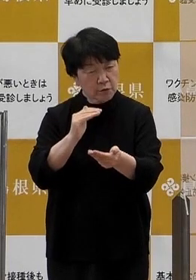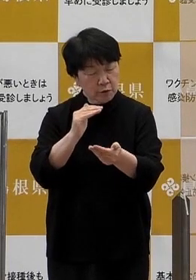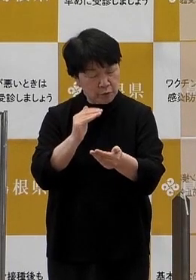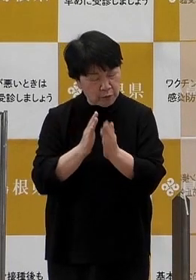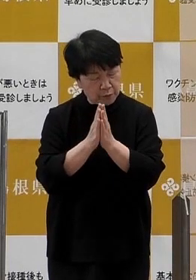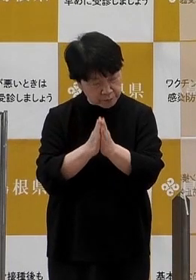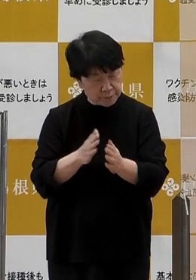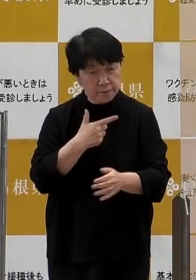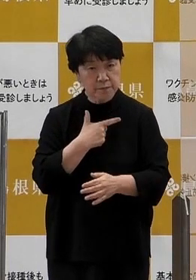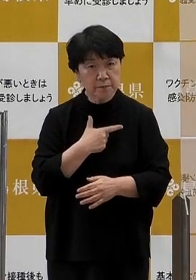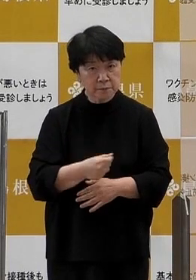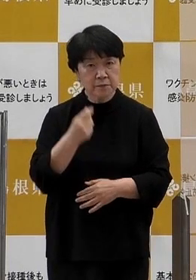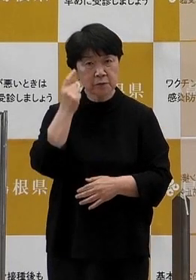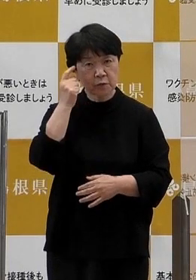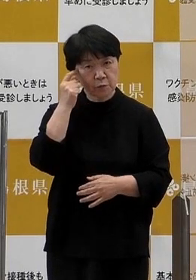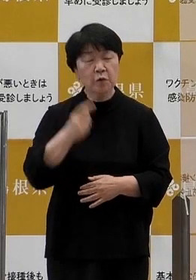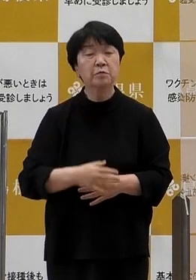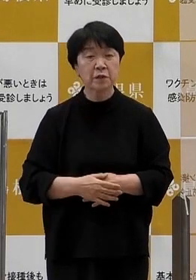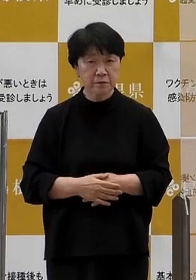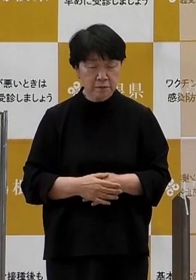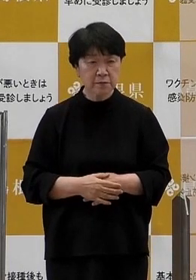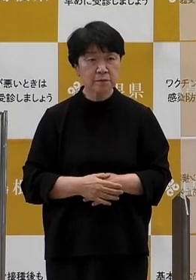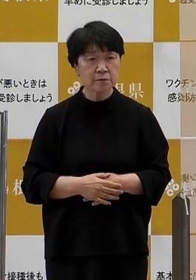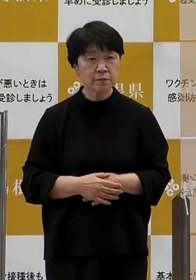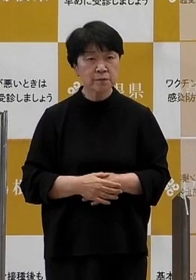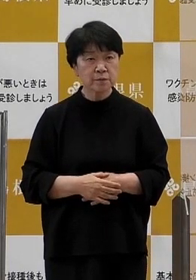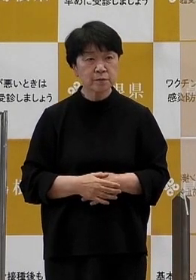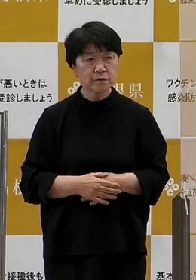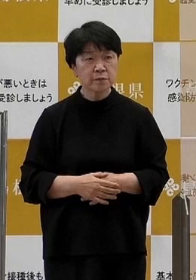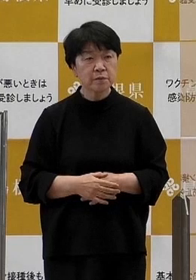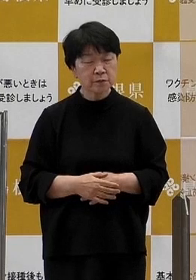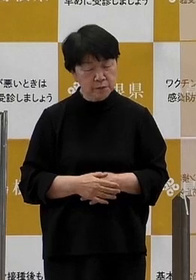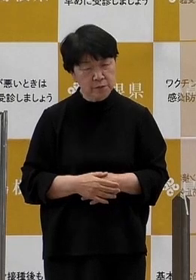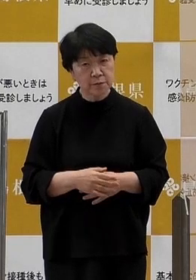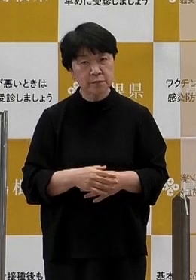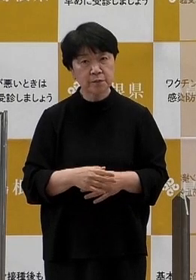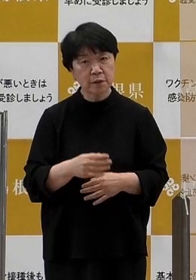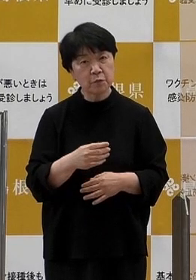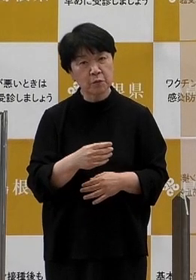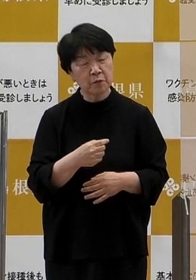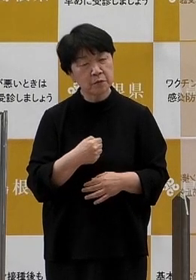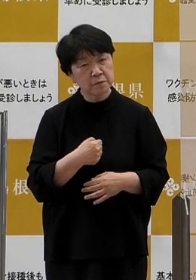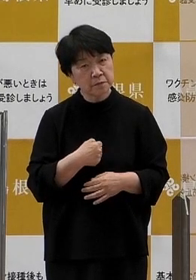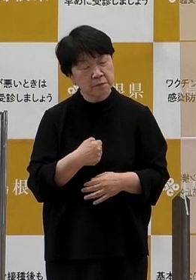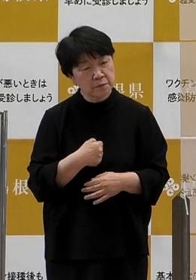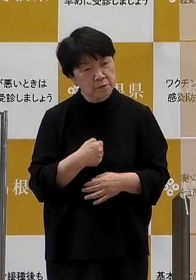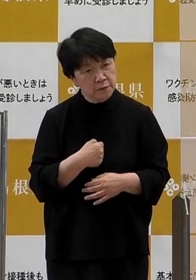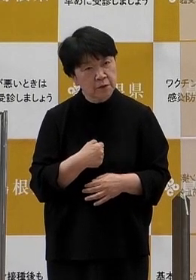どちらかでしょうね。それは申し訳ありません、